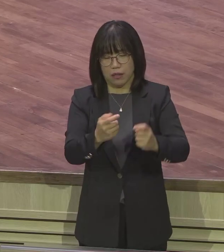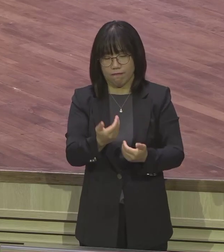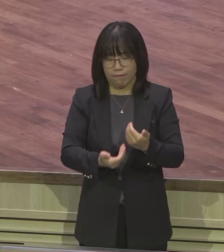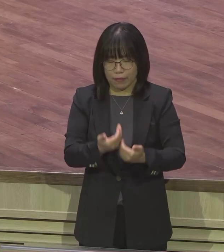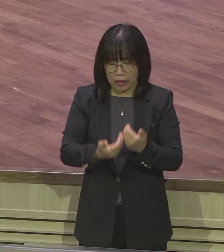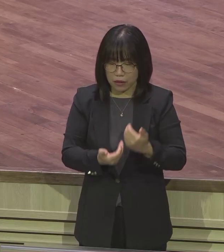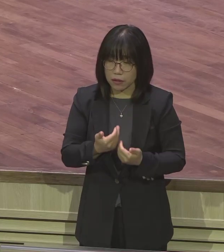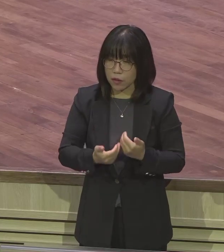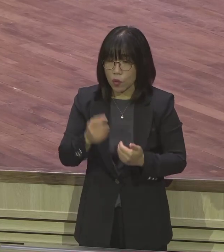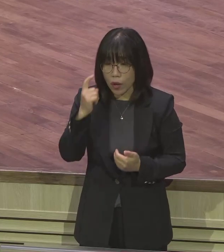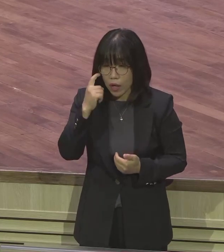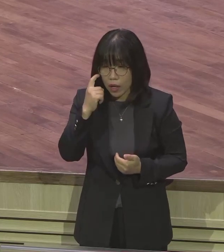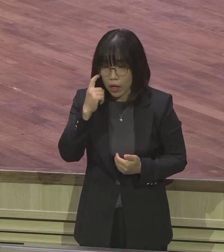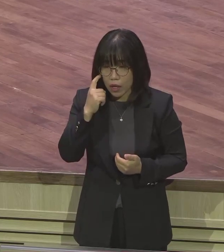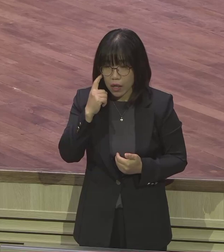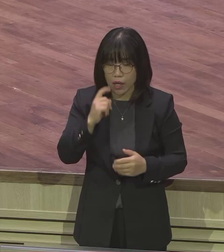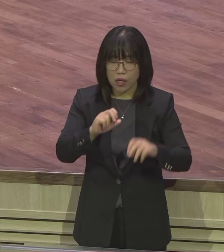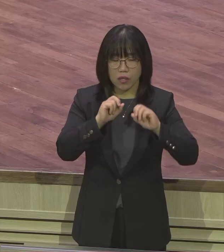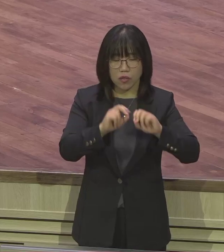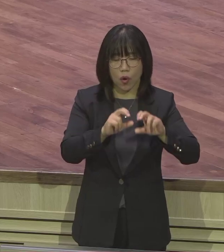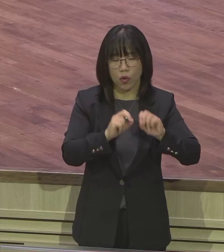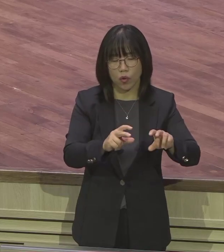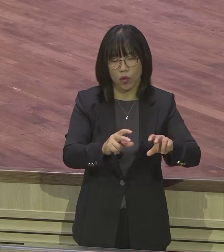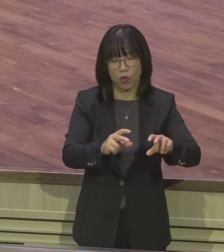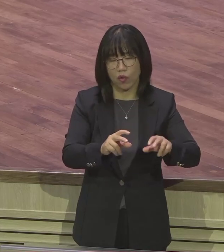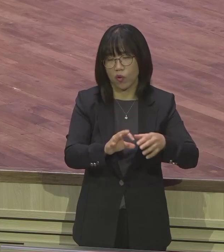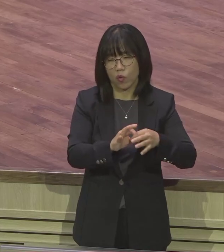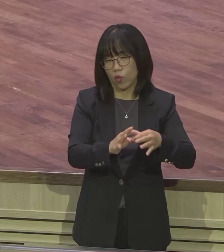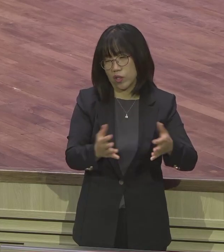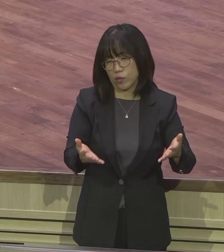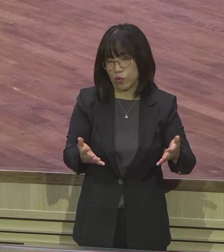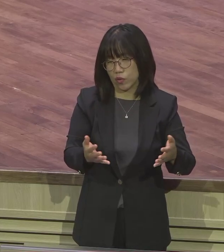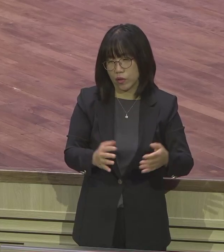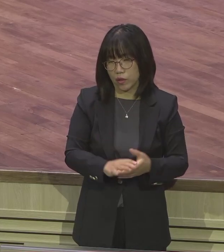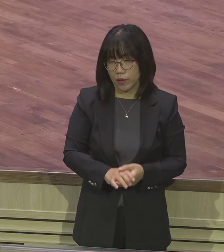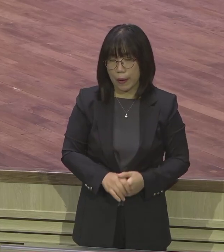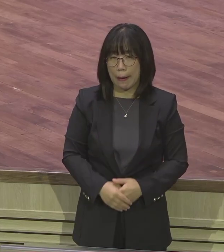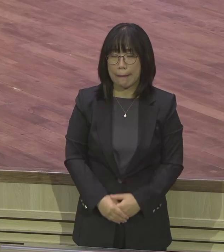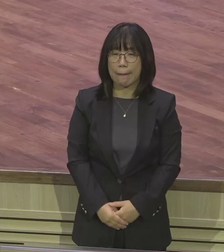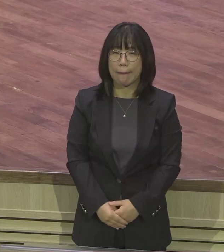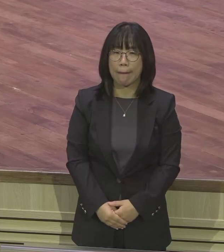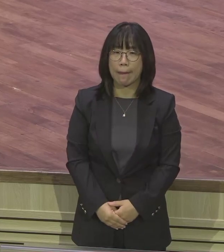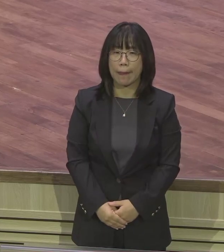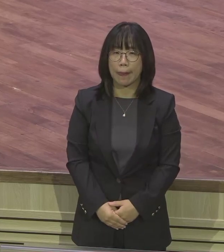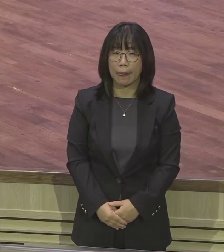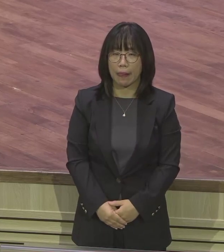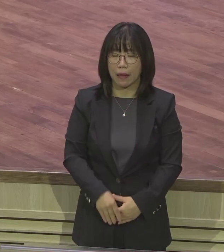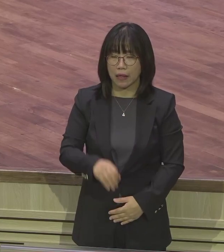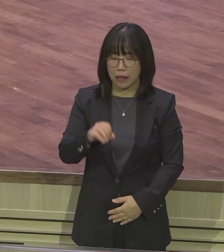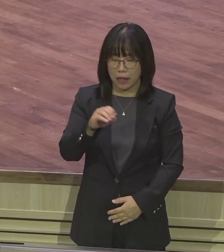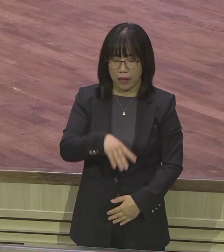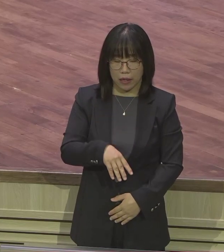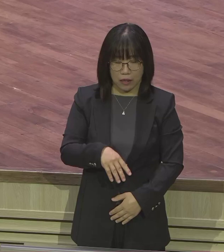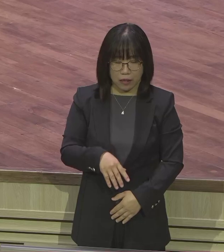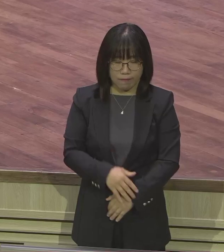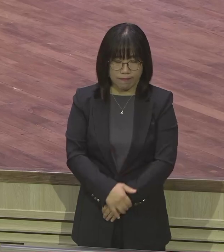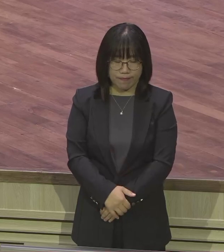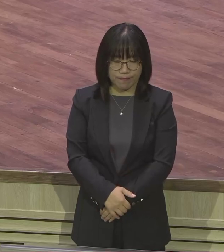줄 아십니까? 성교 안에서 그래. 성교 안에서 딴짓해서 그래. 딴짓. 딴데 에너지 다 빼버려서